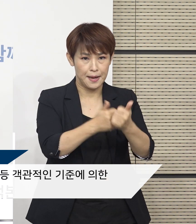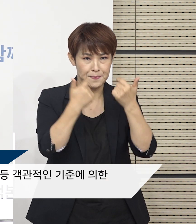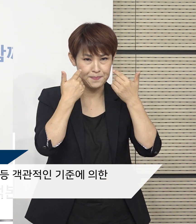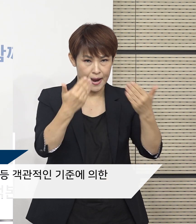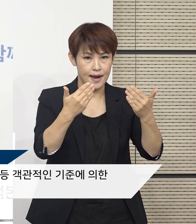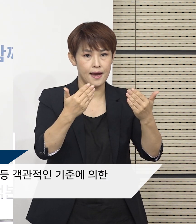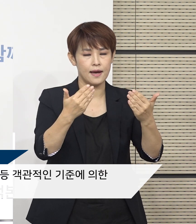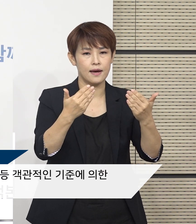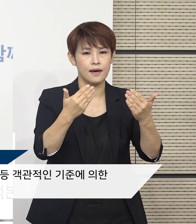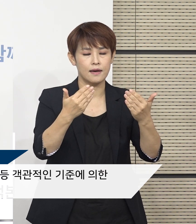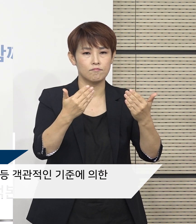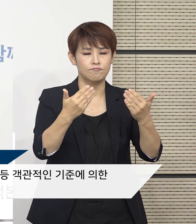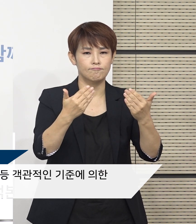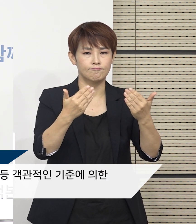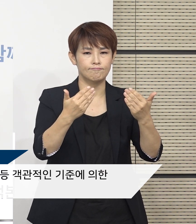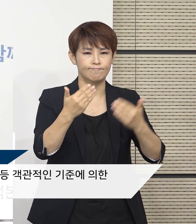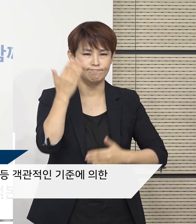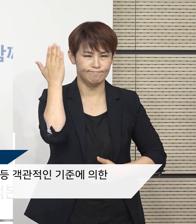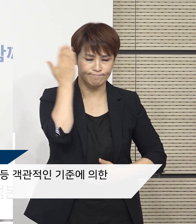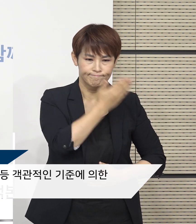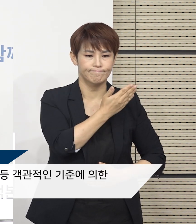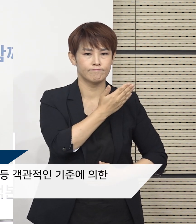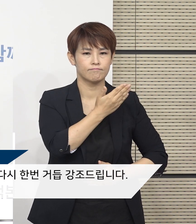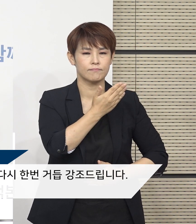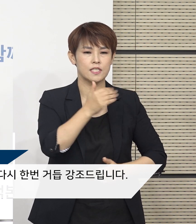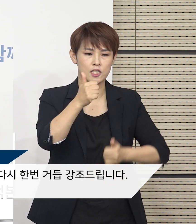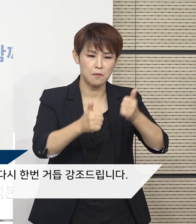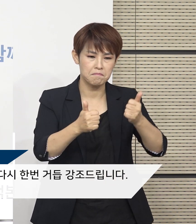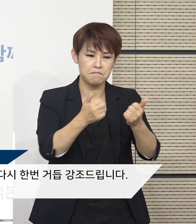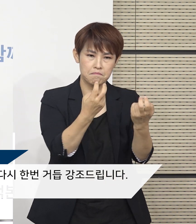투명성으로 통상적인 시험